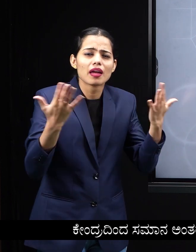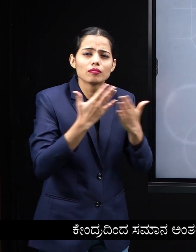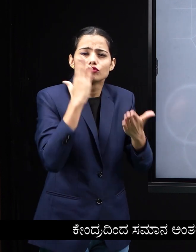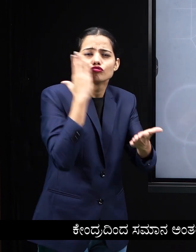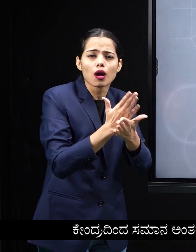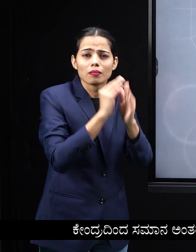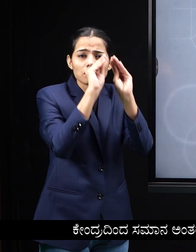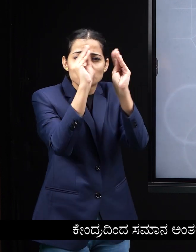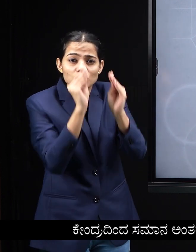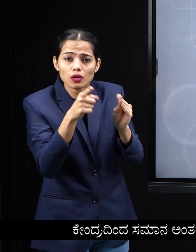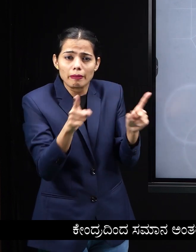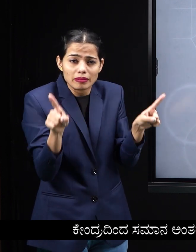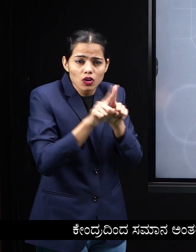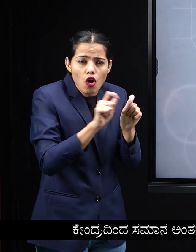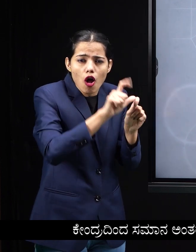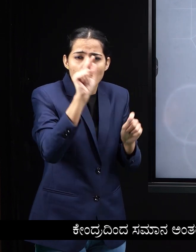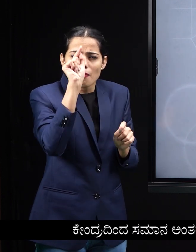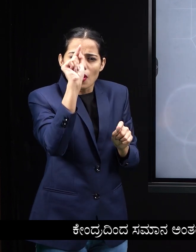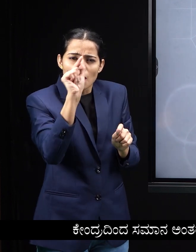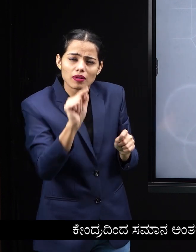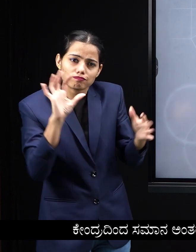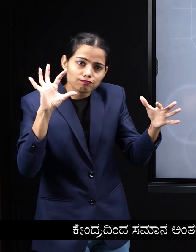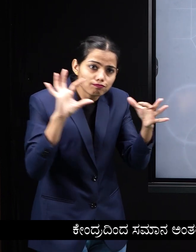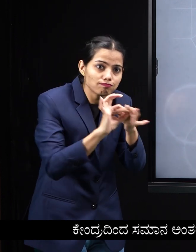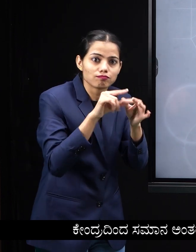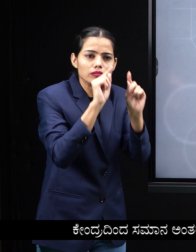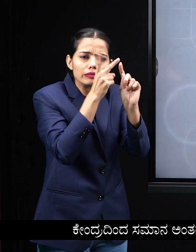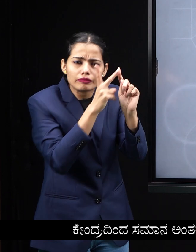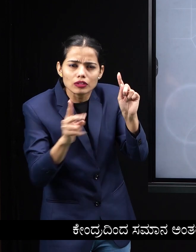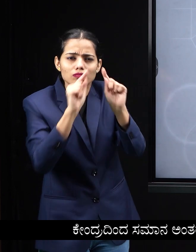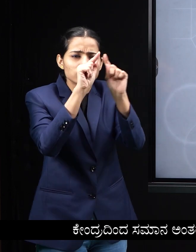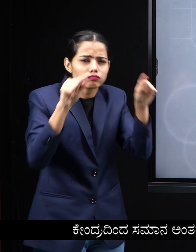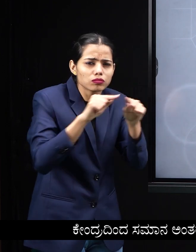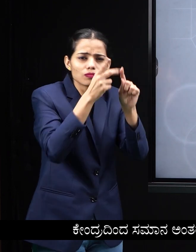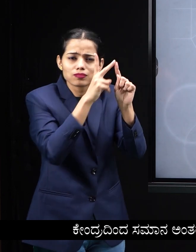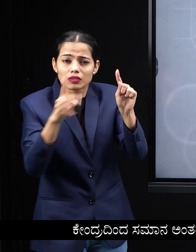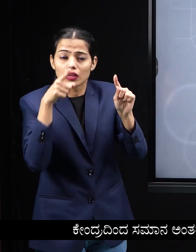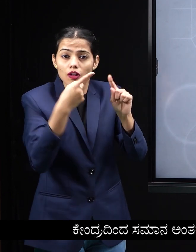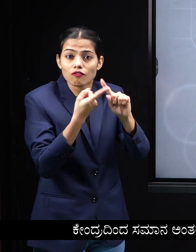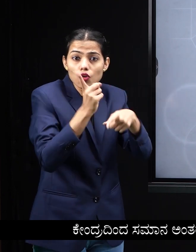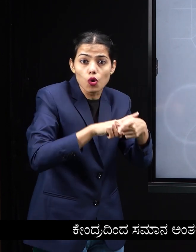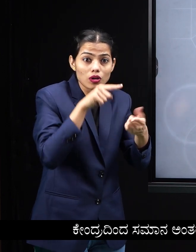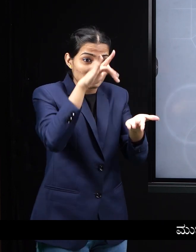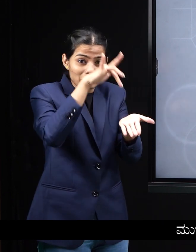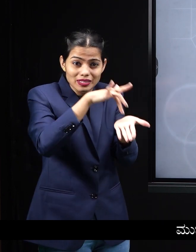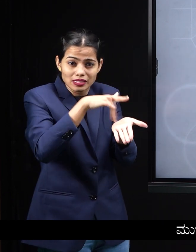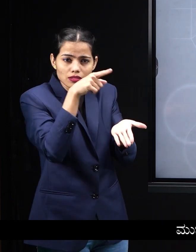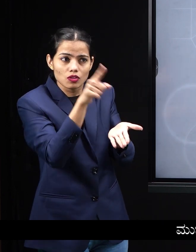ಕೇಂದ್ರದಿಂದ ಸಮಾನ ಅಂತರದಲ್ಲಿ ಸಂಪರ್ಕಗೊಂಡಿರುವ ಎಲ್ಲ ಬಿಂದುಗಳೊಂದಿಗೆ ಯಾವುದೇ ಮುಚ್ಚಿದ